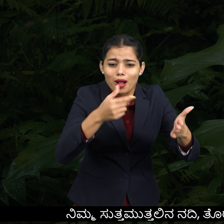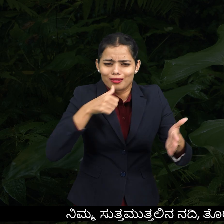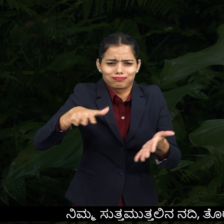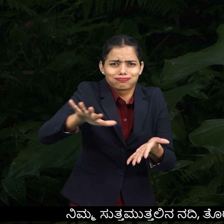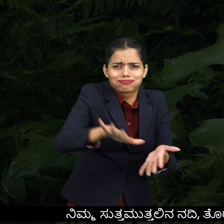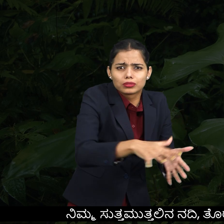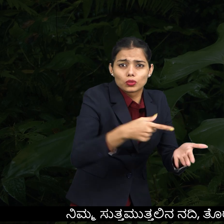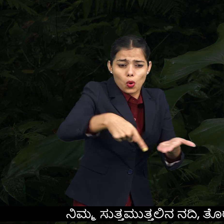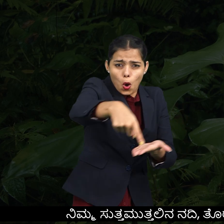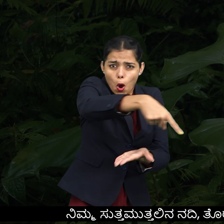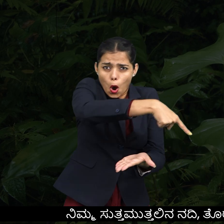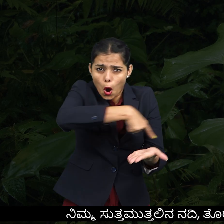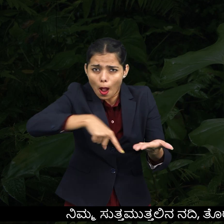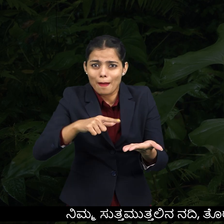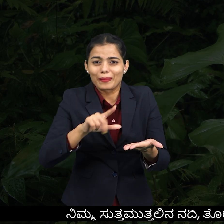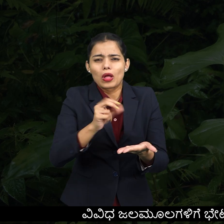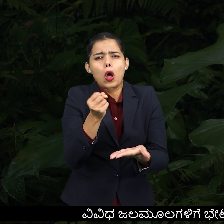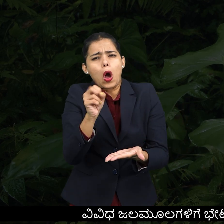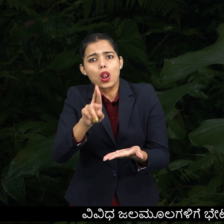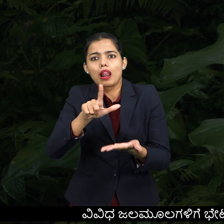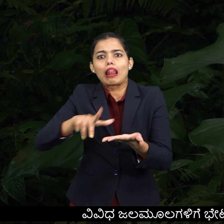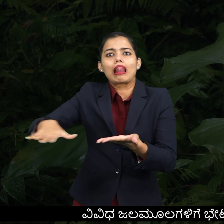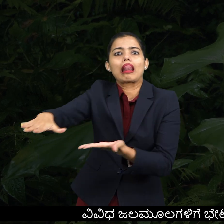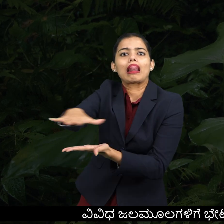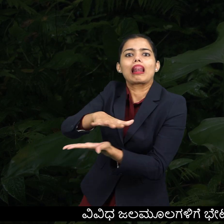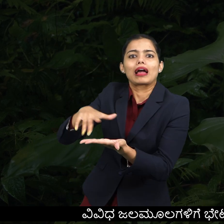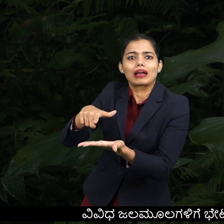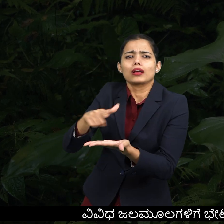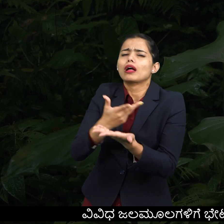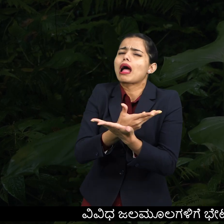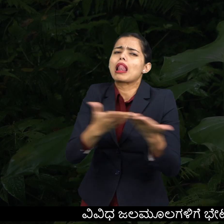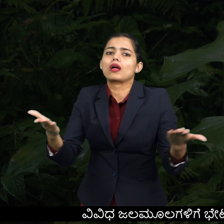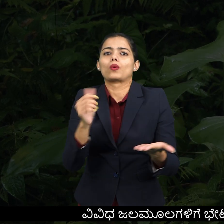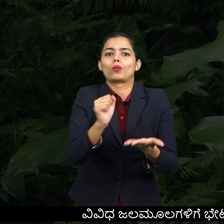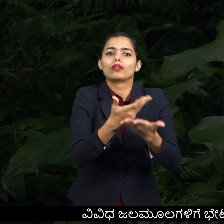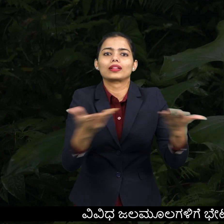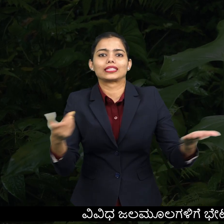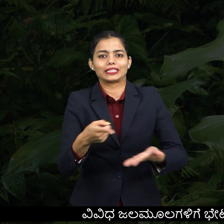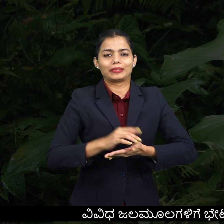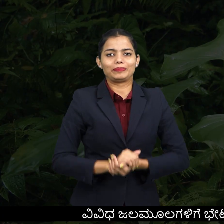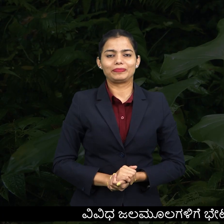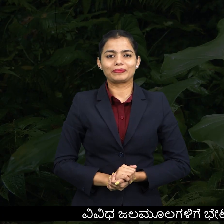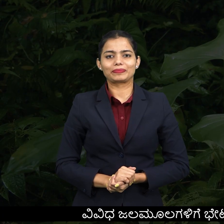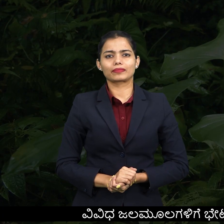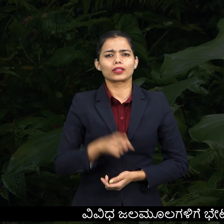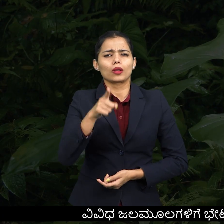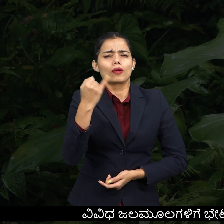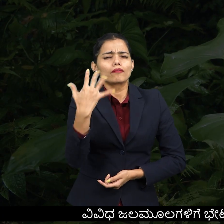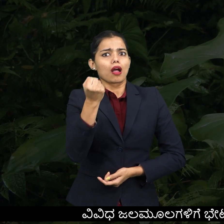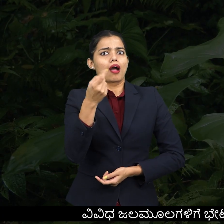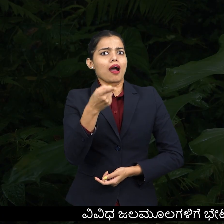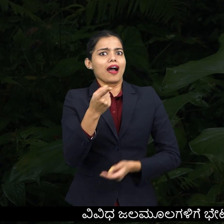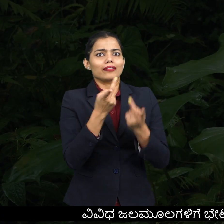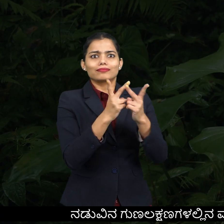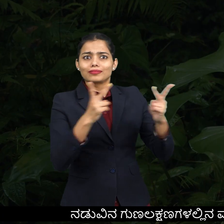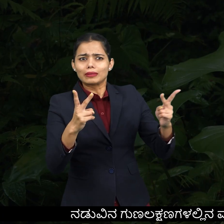ಅಥವಾ ಸರೋವರದಂತಹ ವಿವಿಧ ಜಲಮೂಲಗಳಿಗೆ ಭೇಟಿ ನೀಡಿ. ಭೂ ಮತ್ತು